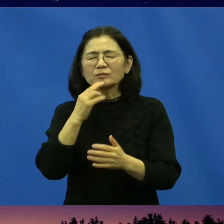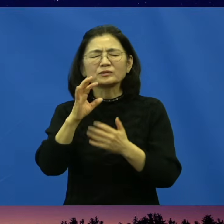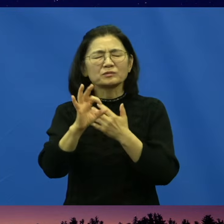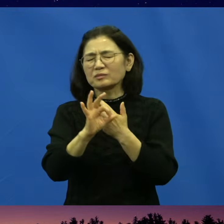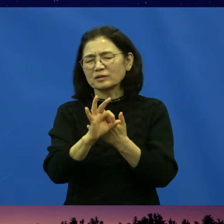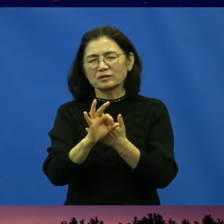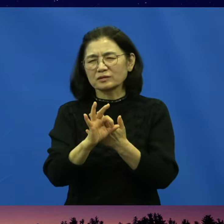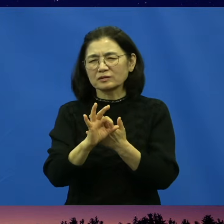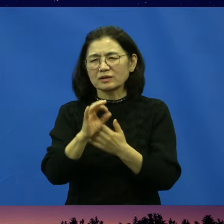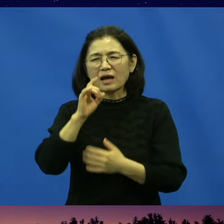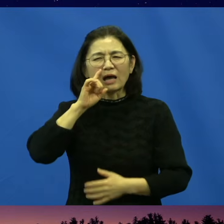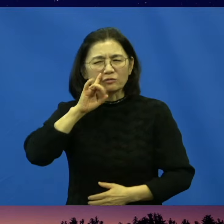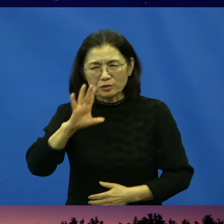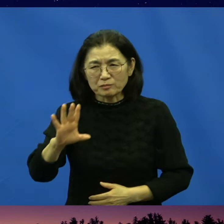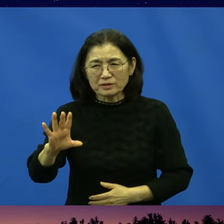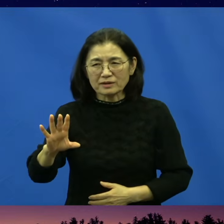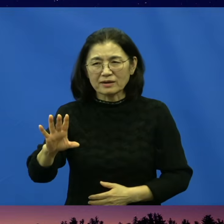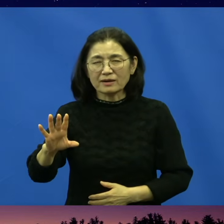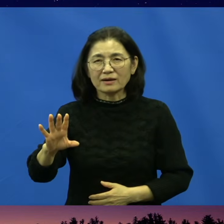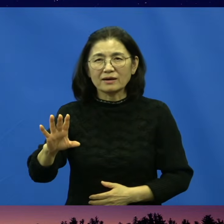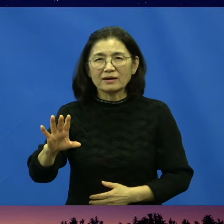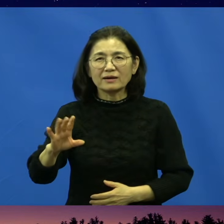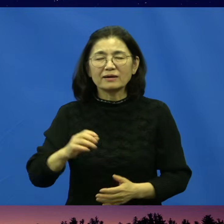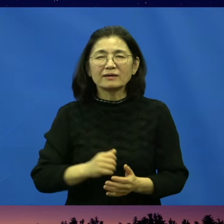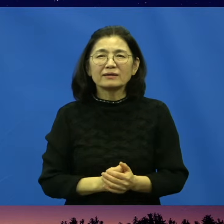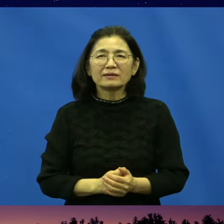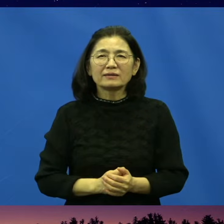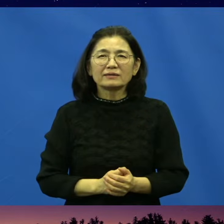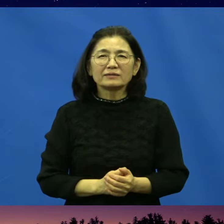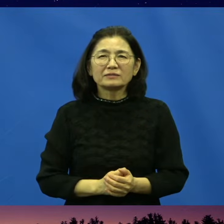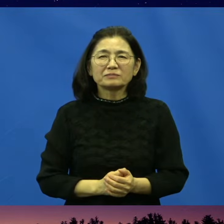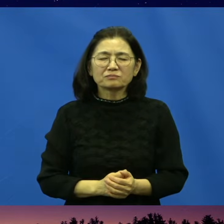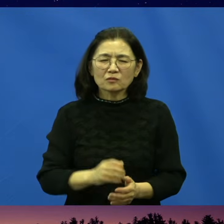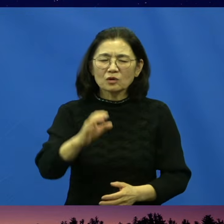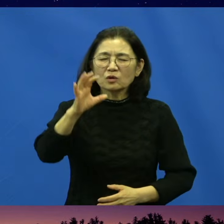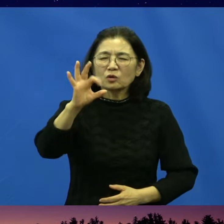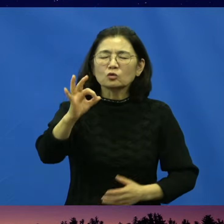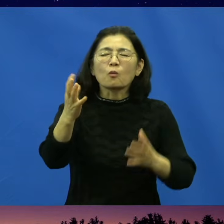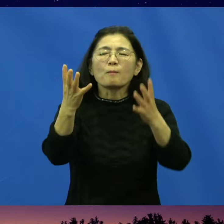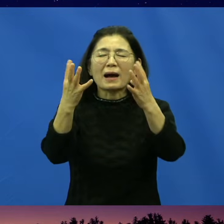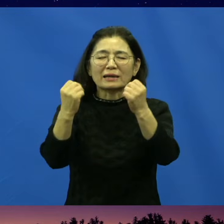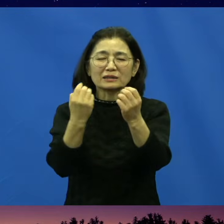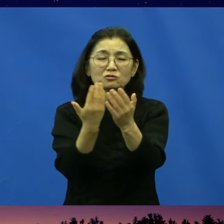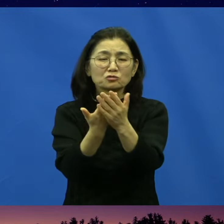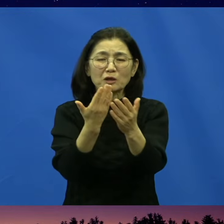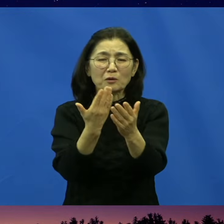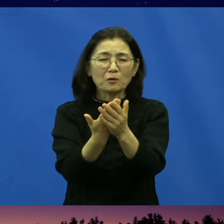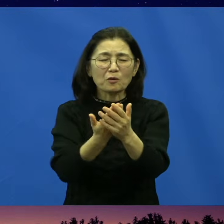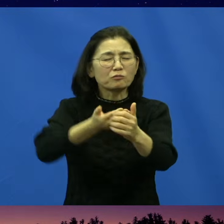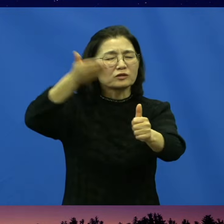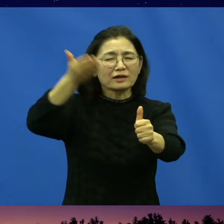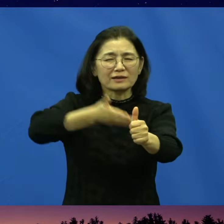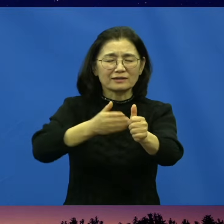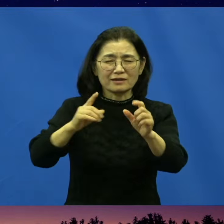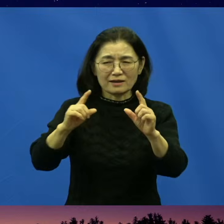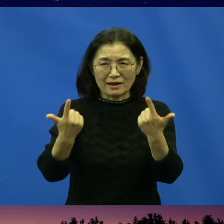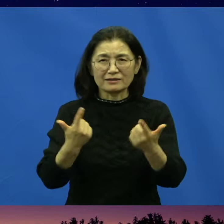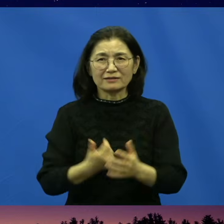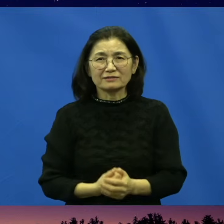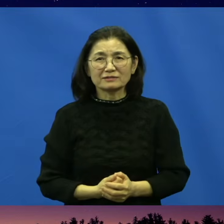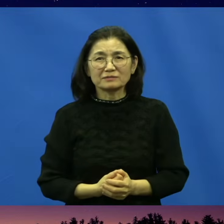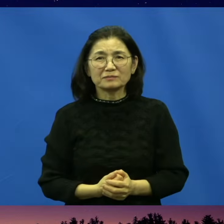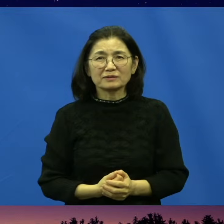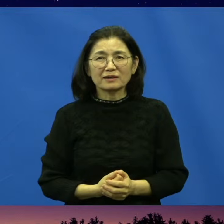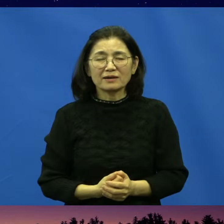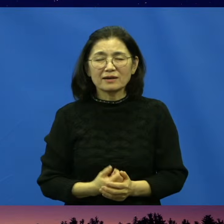구했습니다. 좀 편하게 살도록 돈 좀 많이 주세요 할 수 있지 않습니까? 아니면 내가 마음이라도